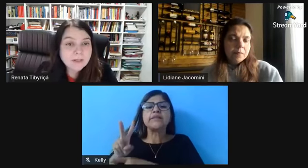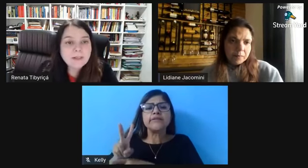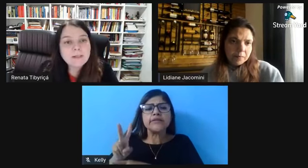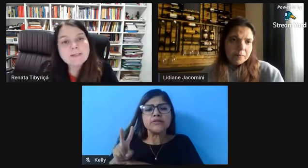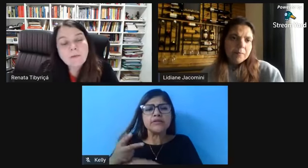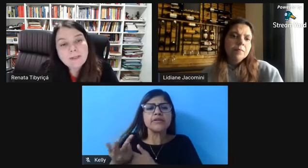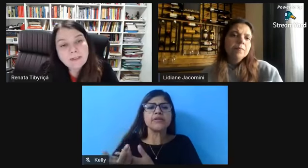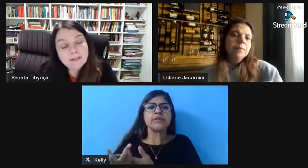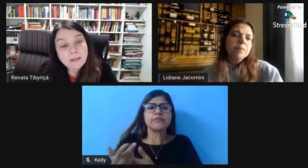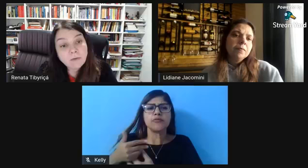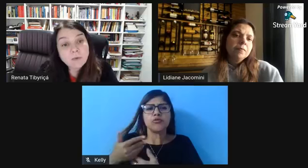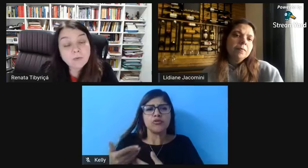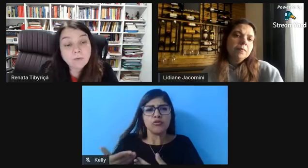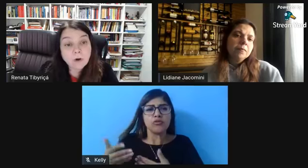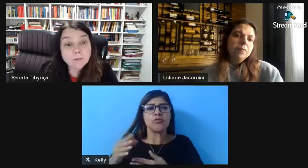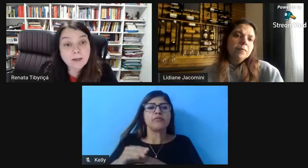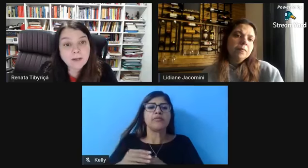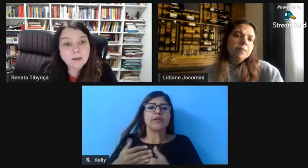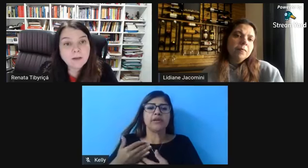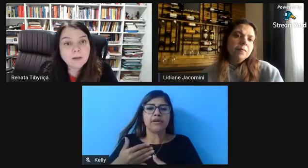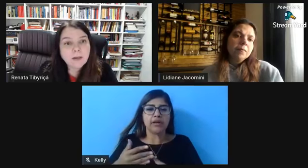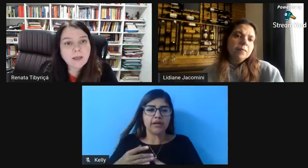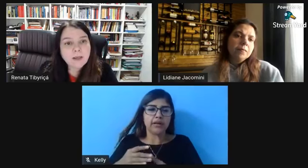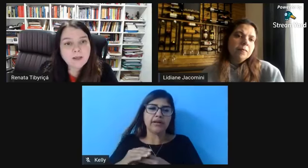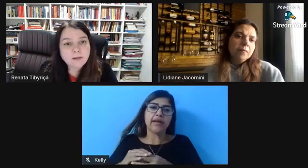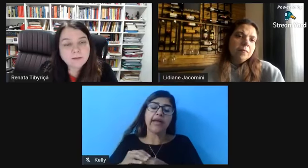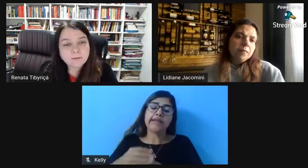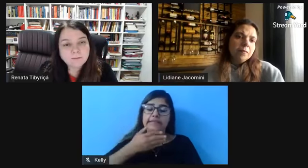União, estão atendendo de forma